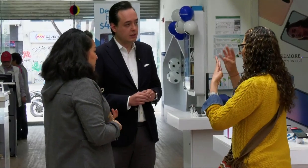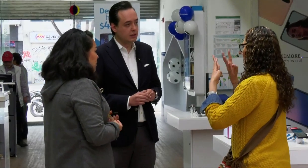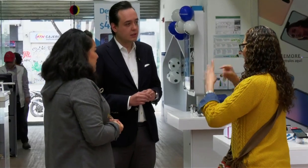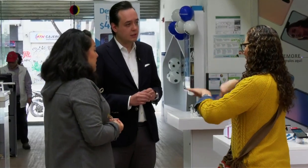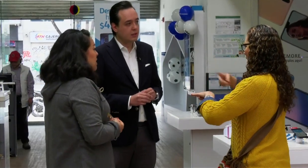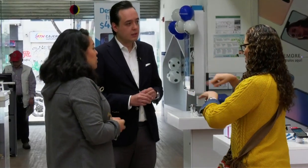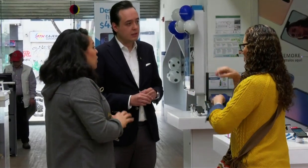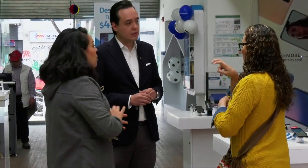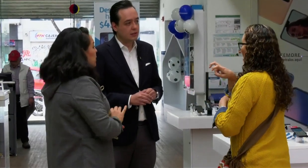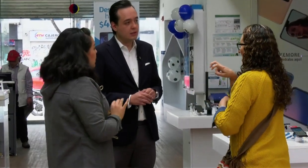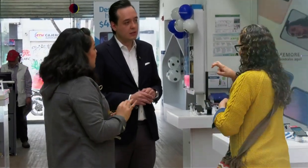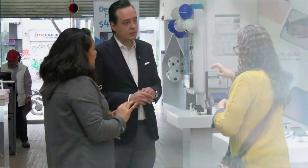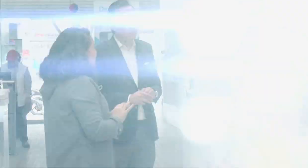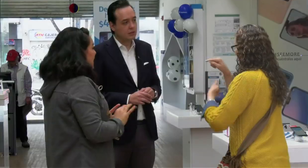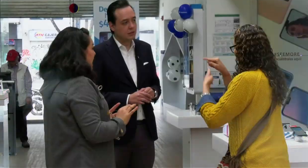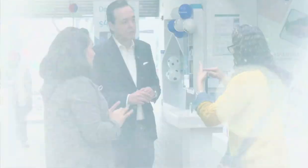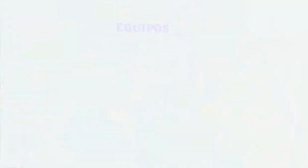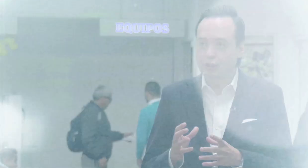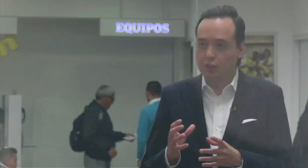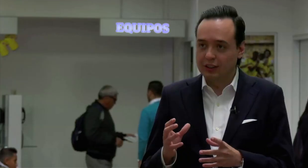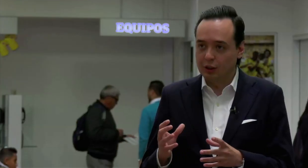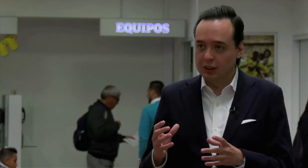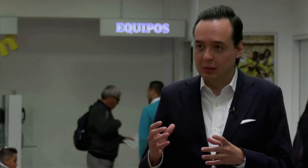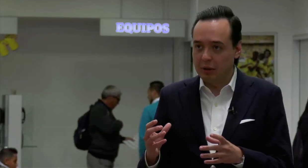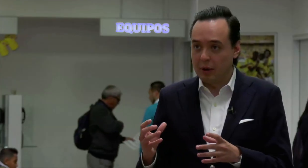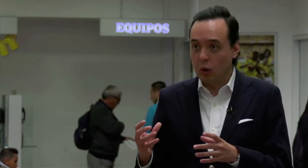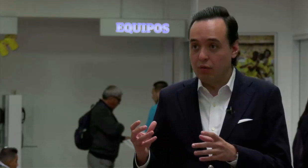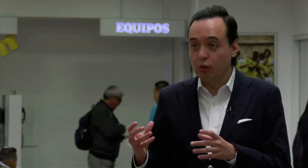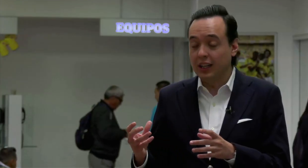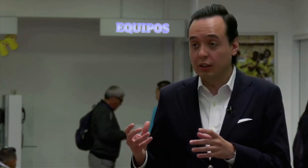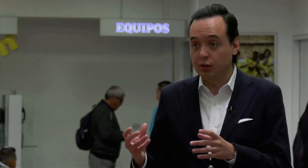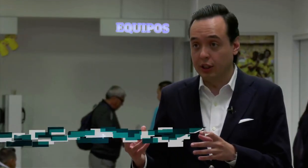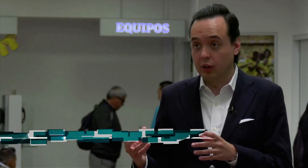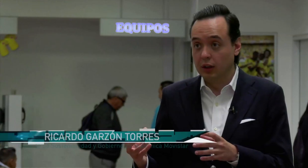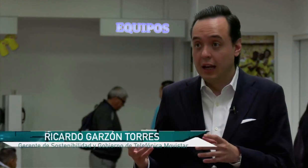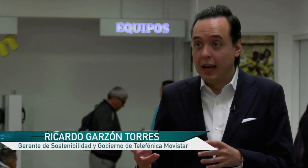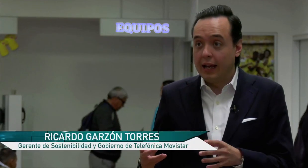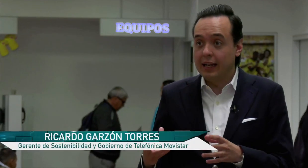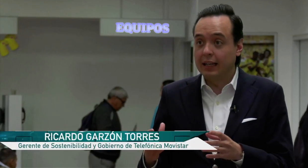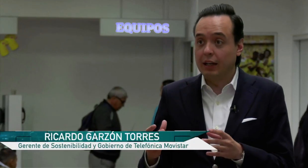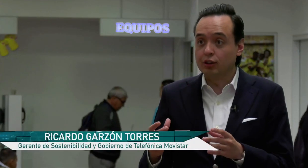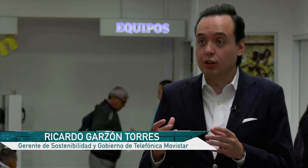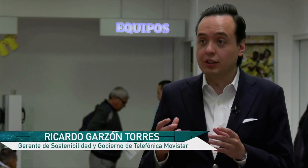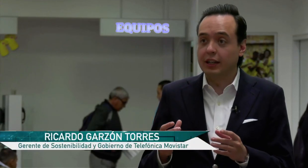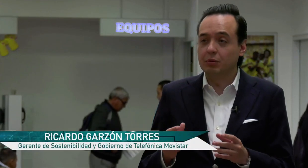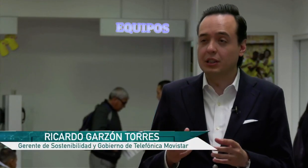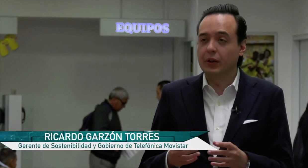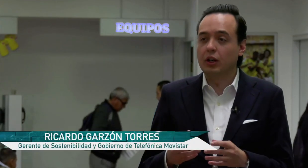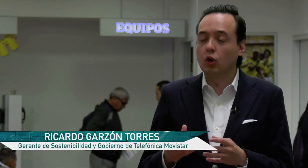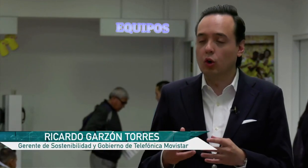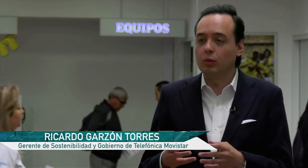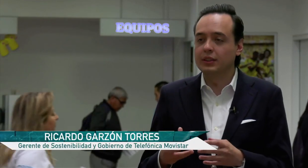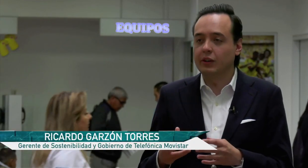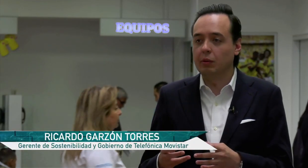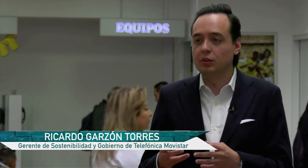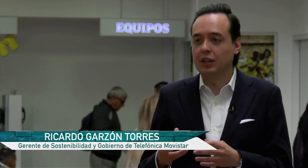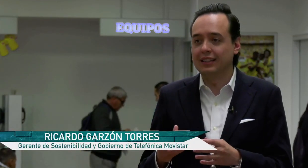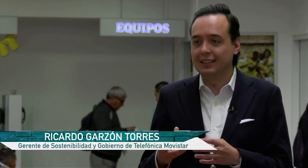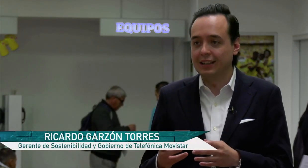deja atrás a nadie. Lo que creamos nosotros entonces en primer lugar fue un diagnóstico en el que nosotros queríamos saber cómo estábamos atendiendo a